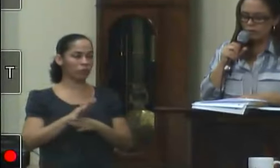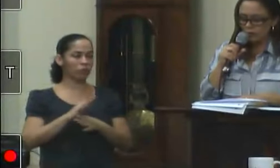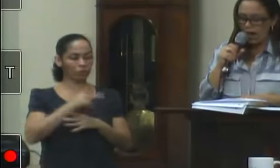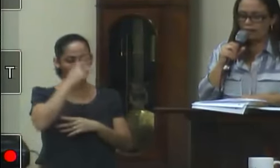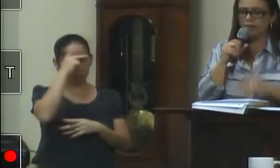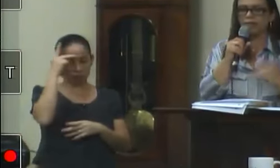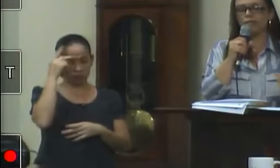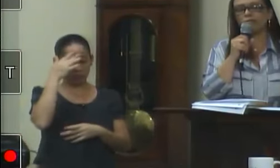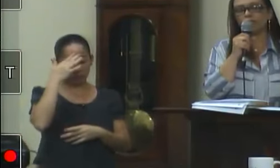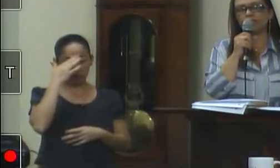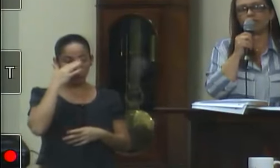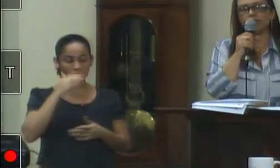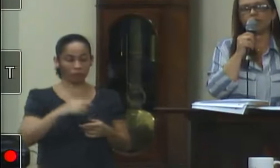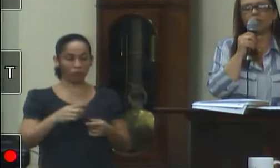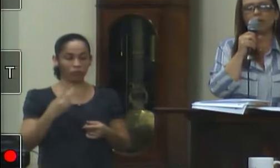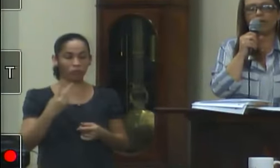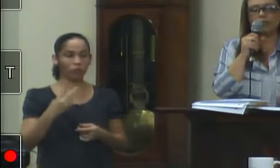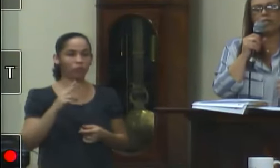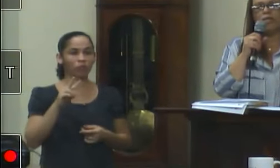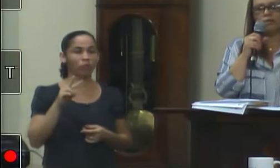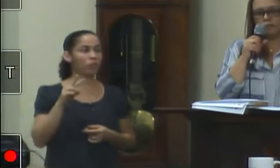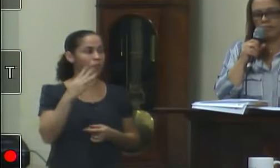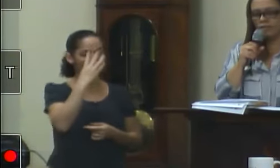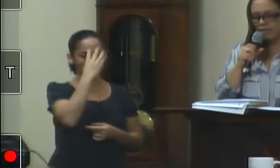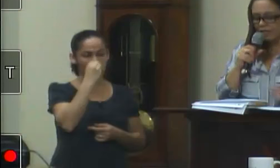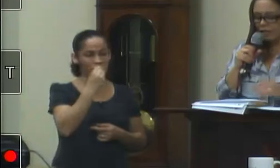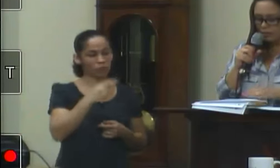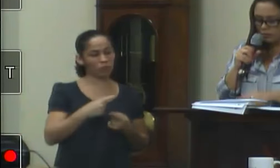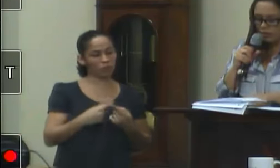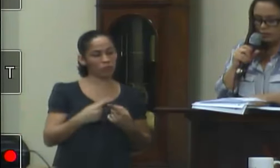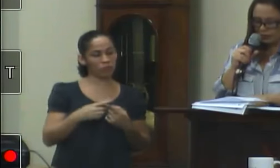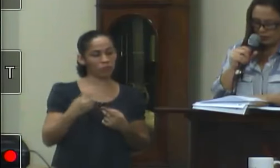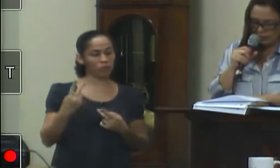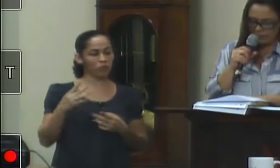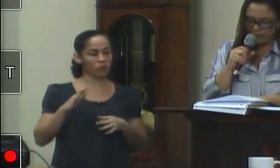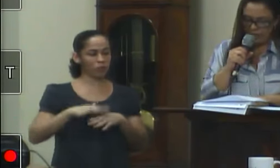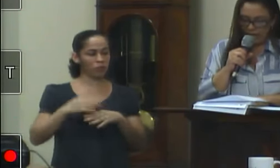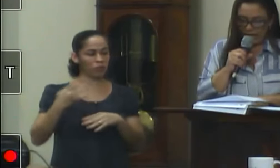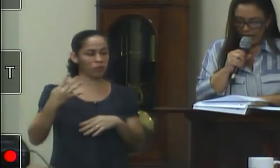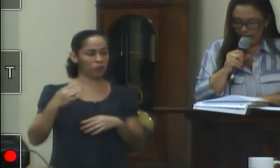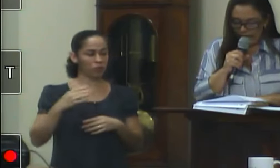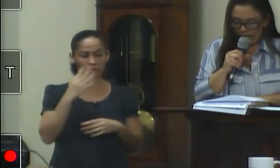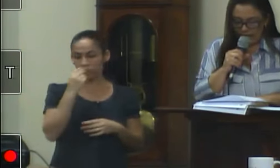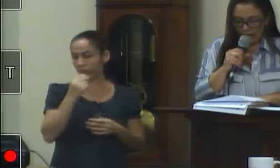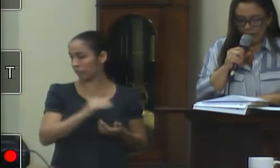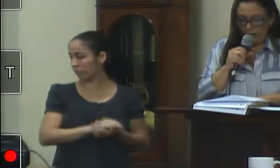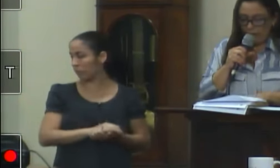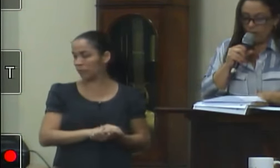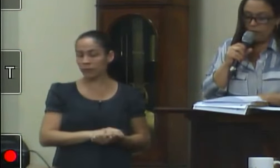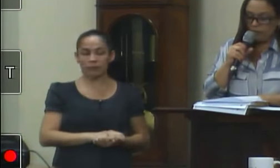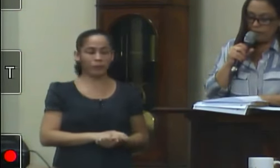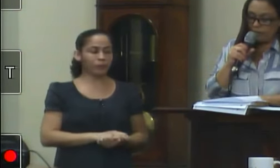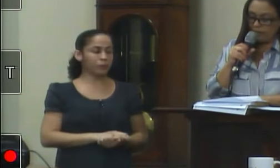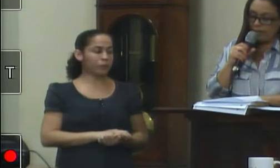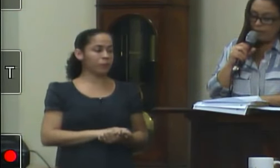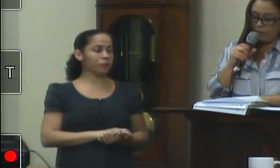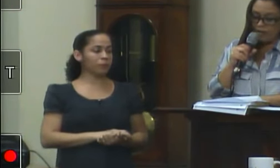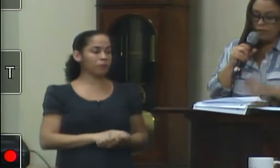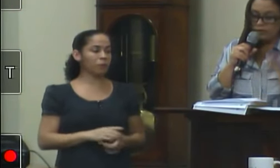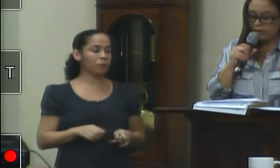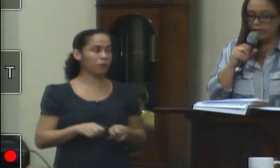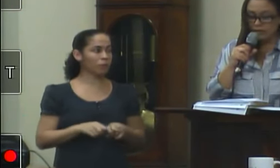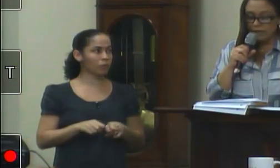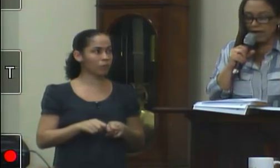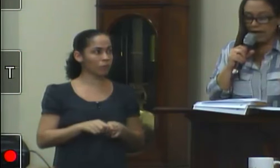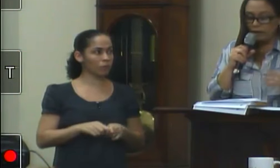aos usuários. Nós temos 2 vans atualmente e vamos adquirir mais 2 vans. Bom,